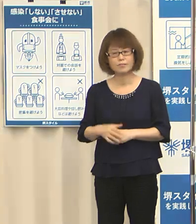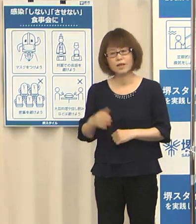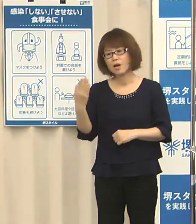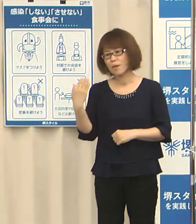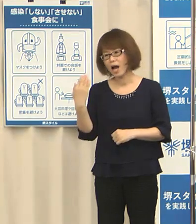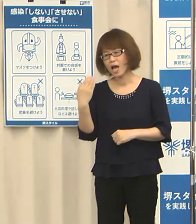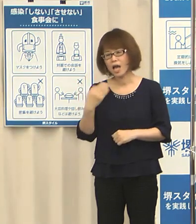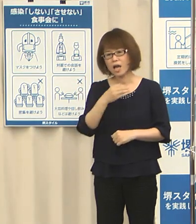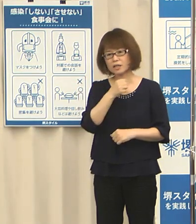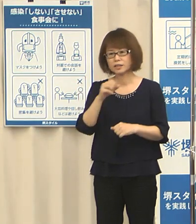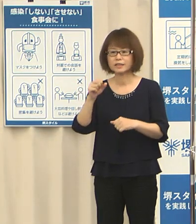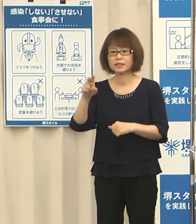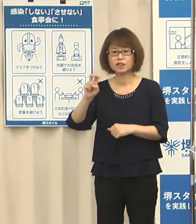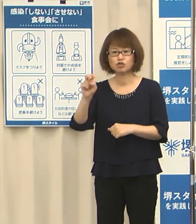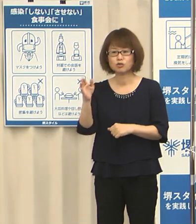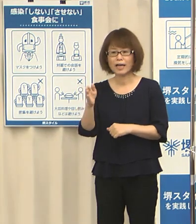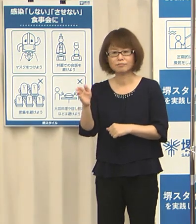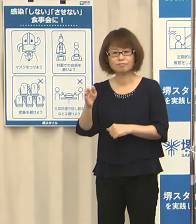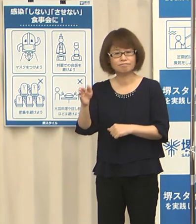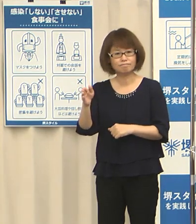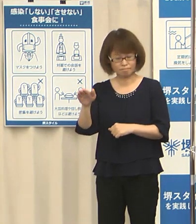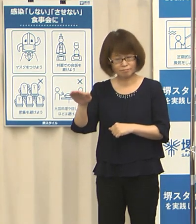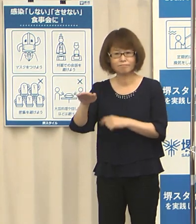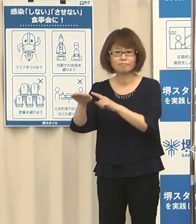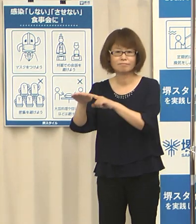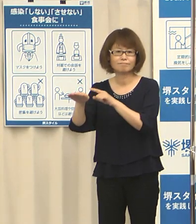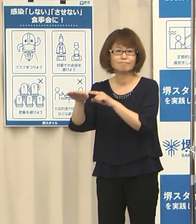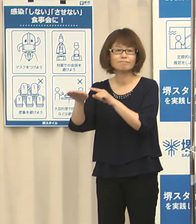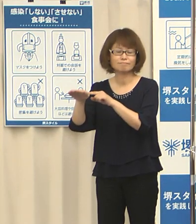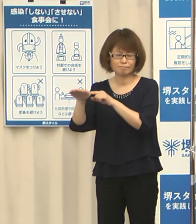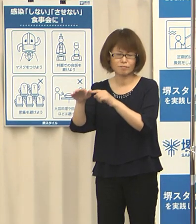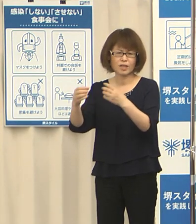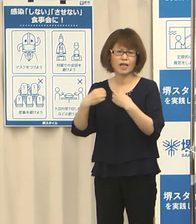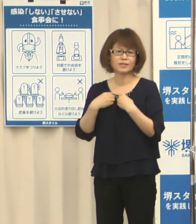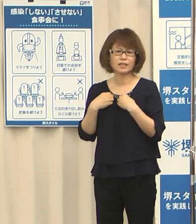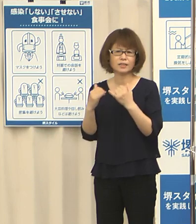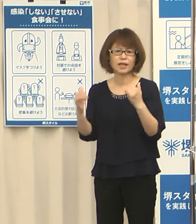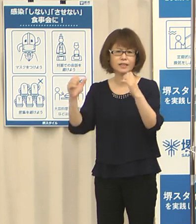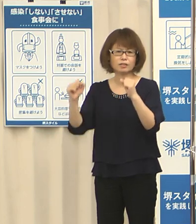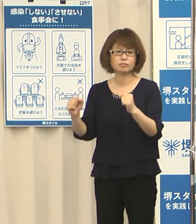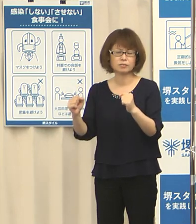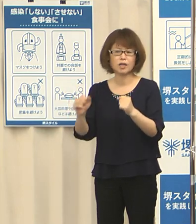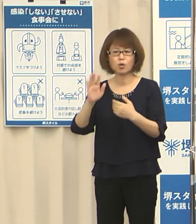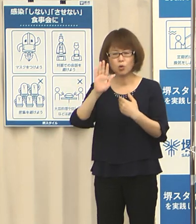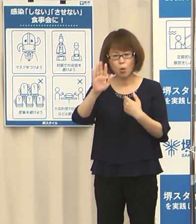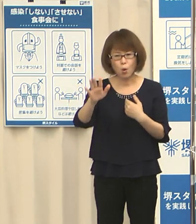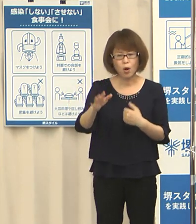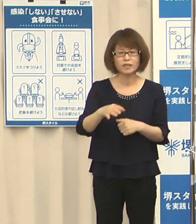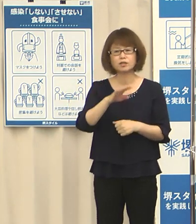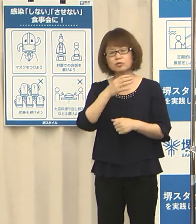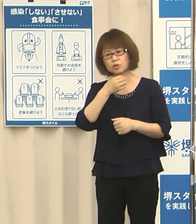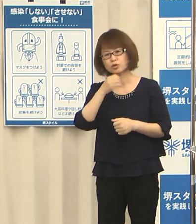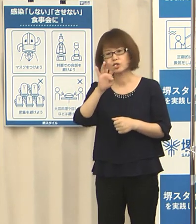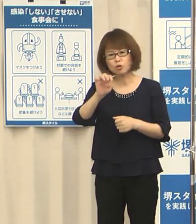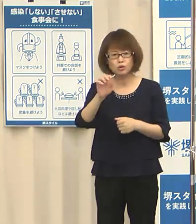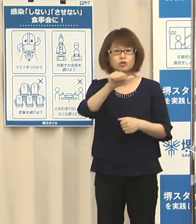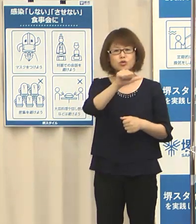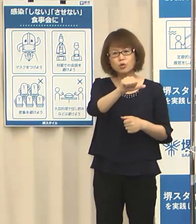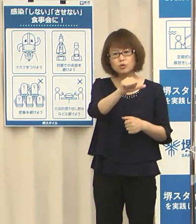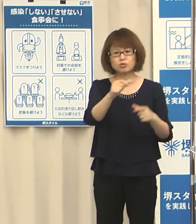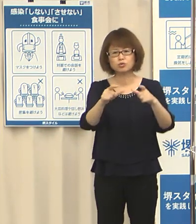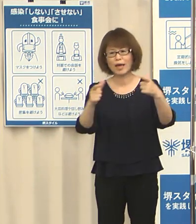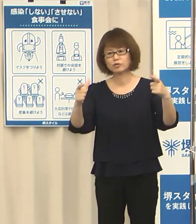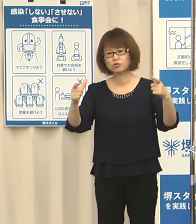中心、20代の方が多く発生しているということで、これから40代50代に増えていくだろうということをお話